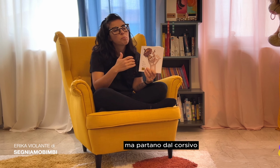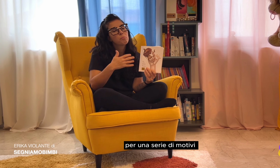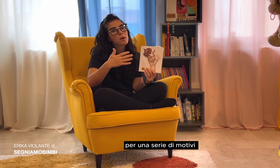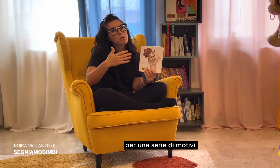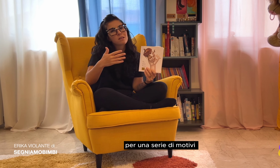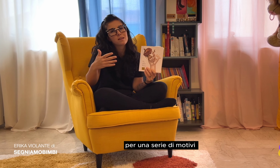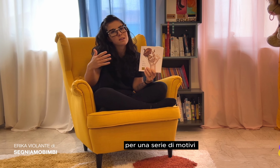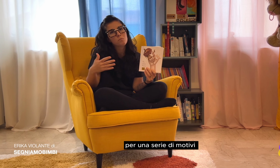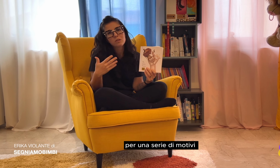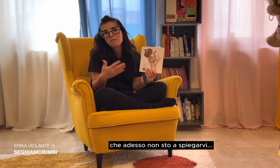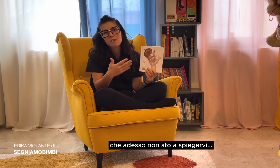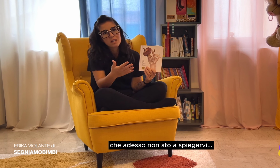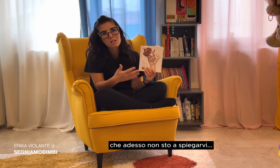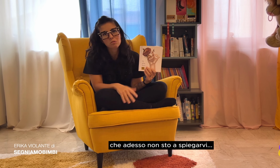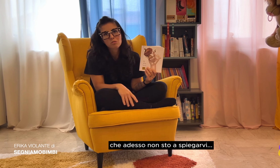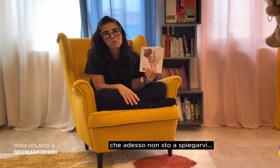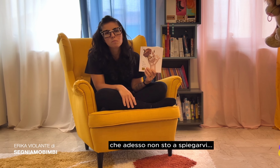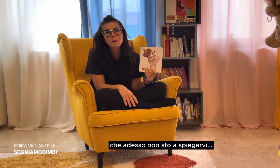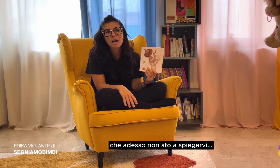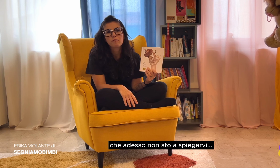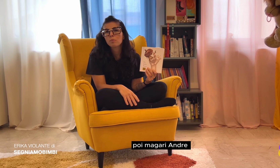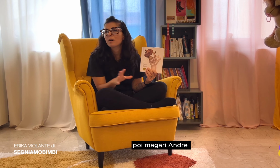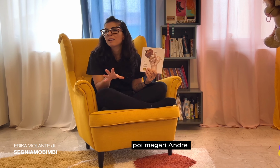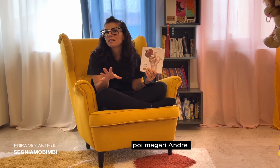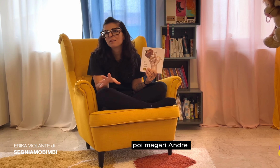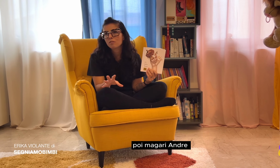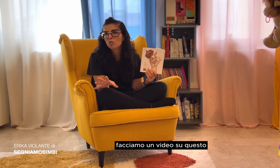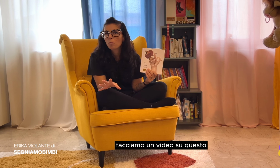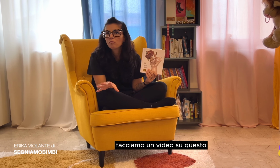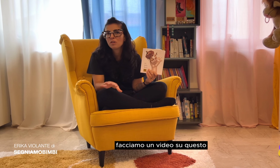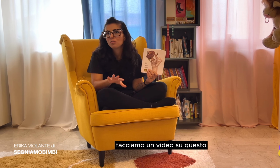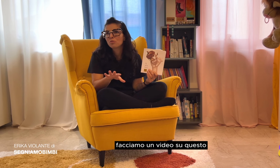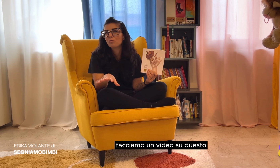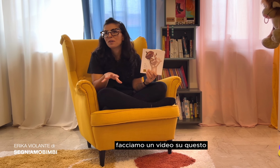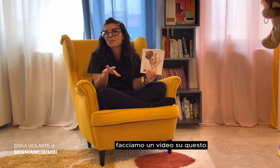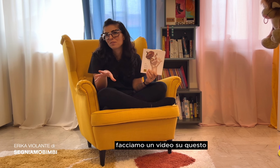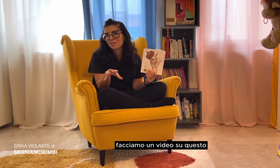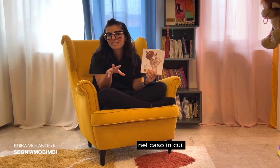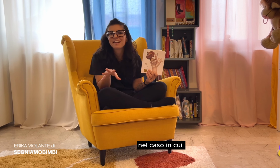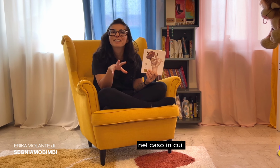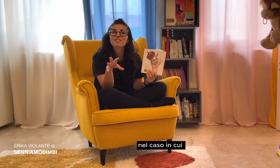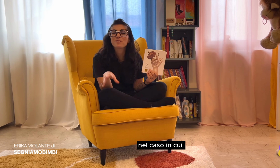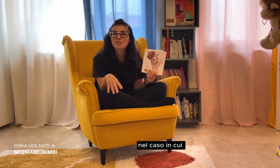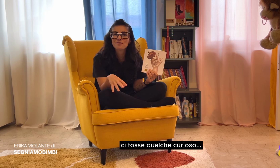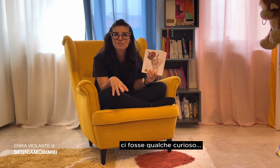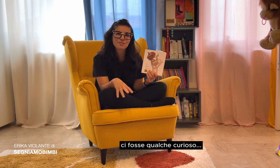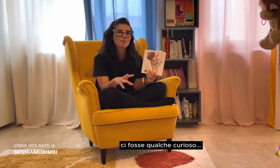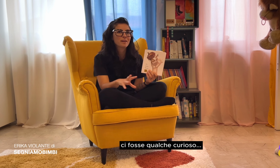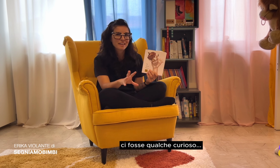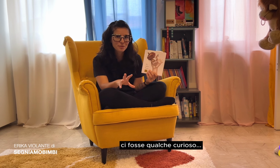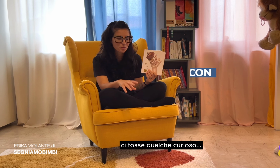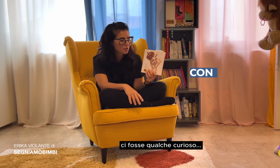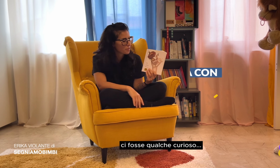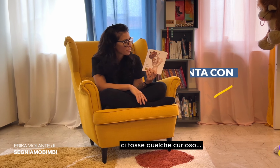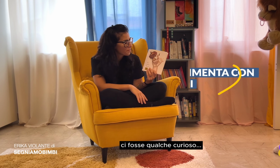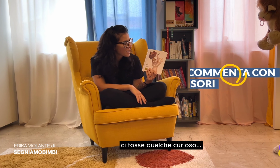per una serie di motivi che adesso non so a spiegarvi, poi magari Andrea facciamo un video su questo nel caso in cui ci fosse qualche curioso.